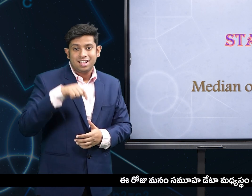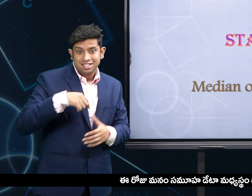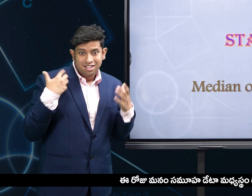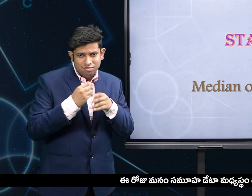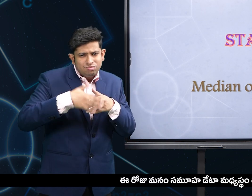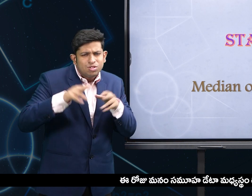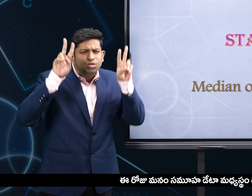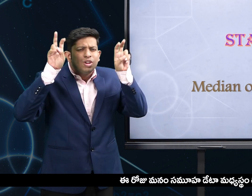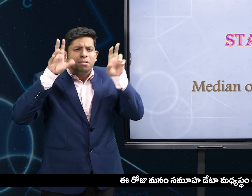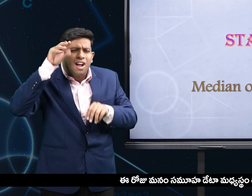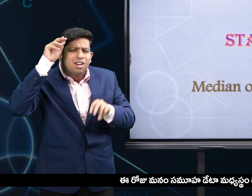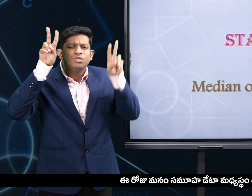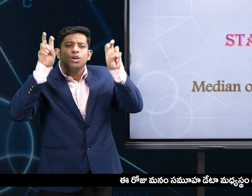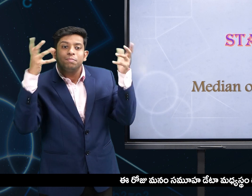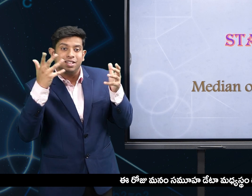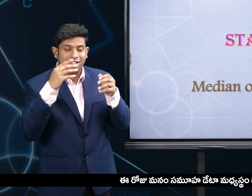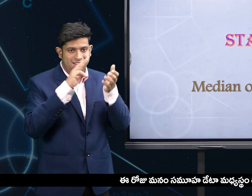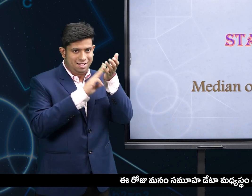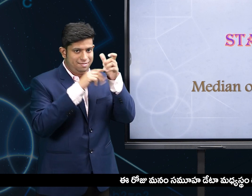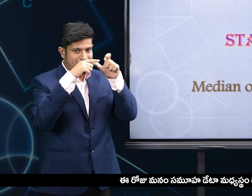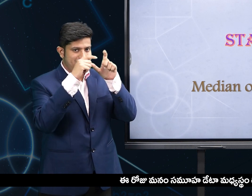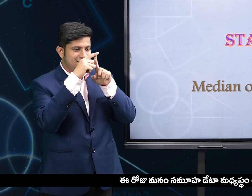ఈరోజు మనం సమూహ డేటా మధ్యస్థం గురించి తెలుసుకుందాం.